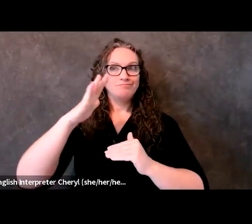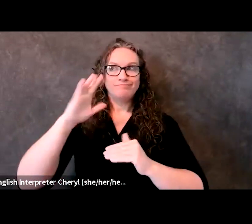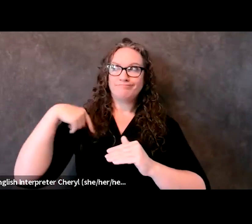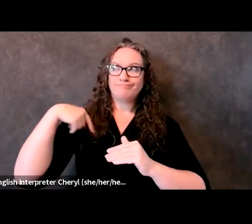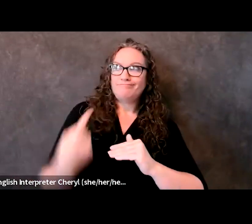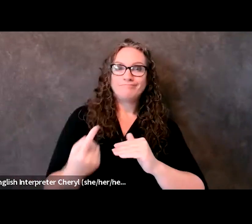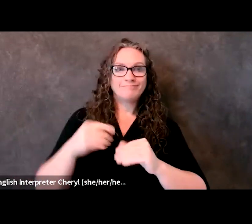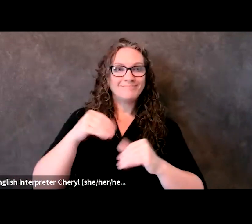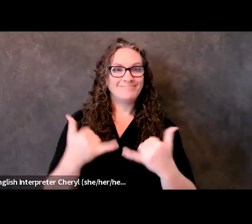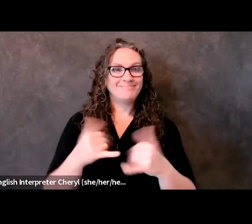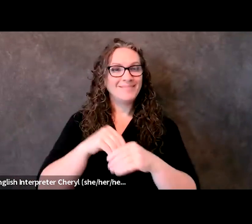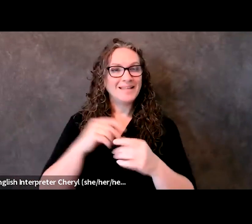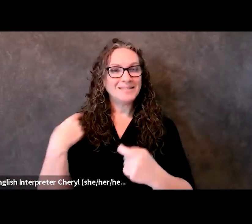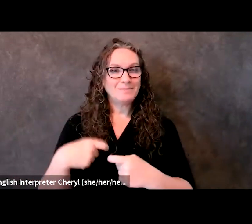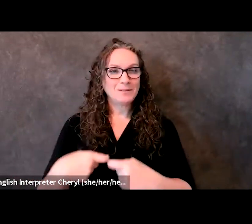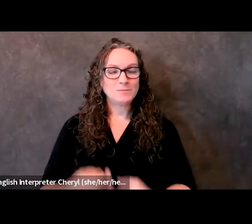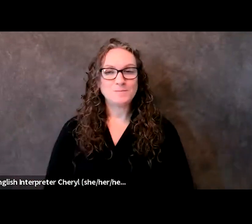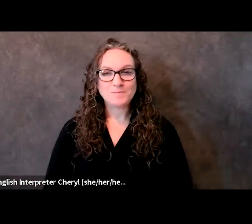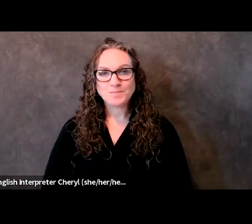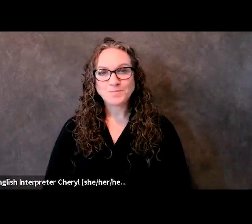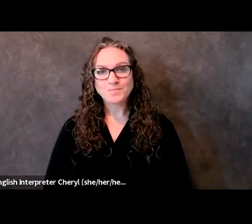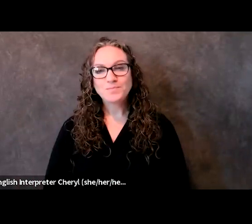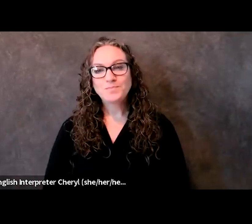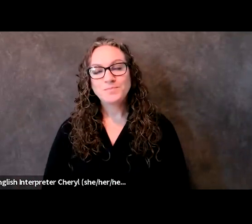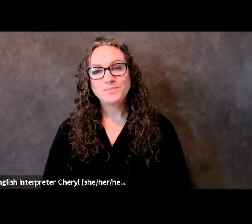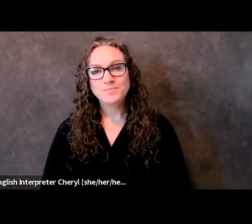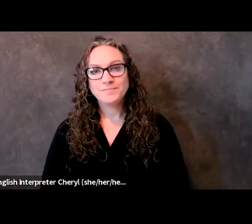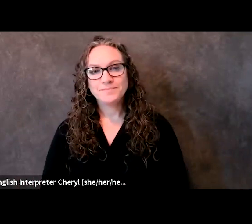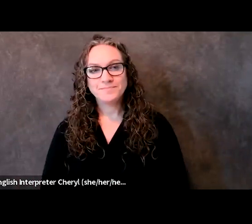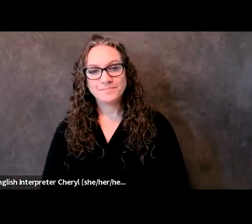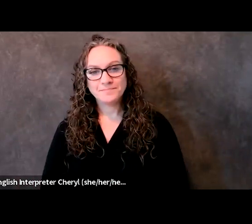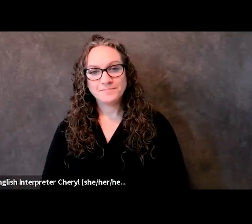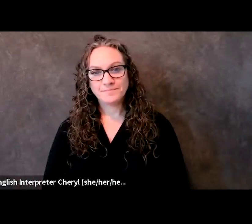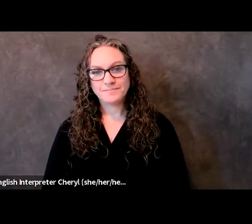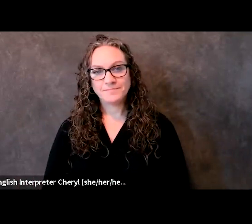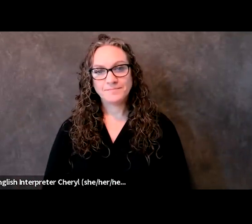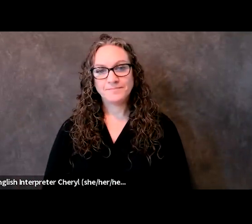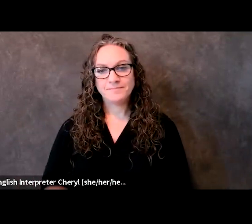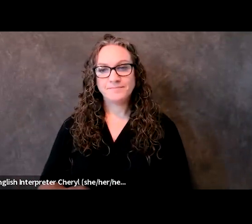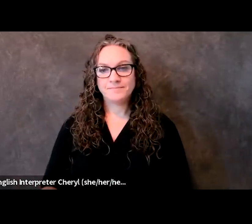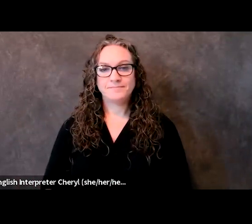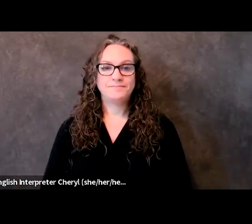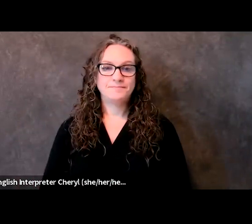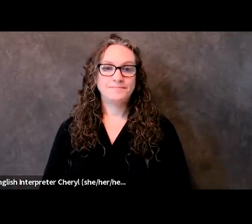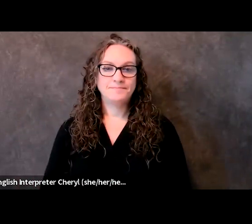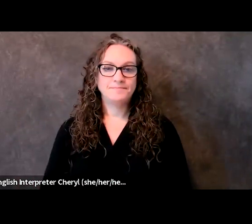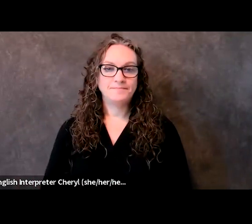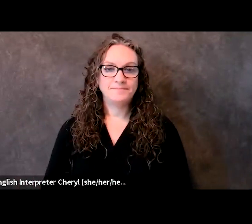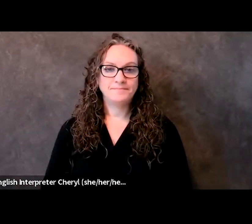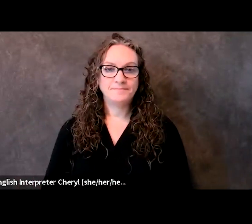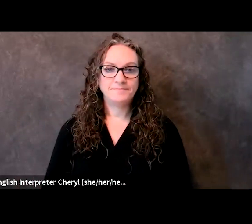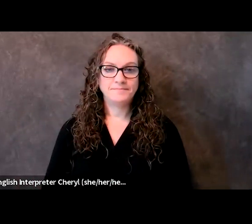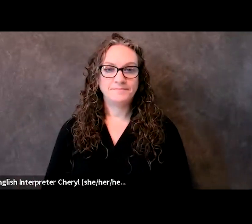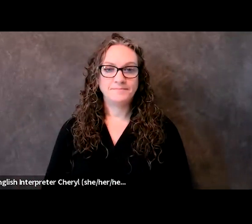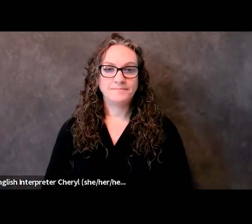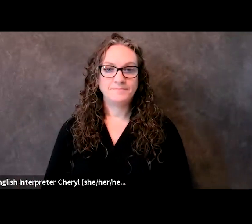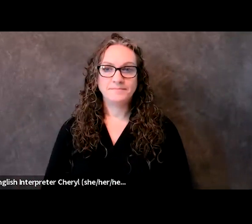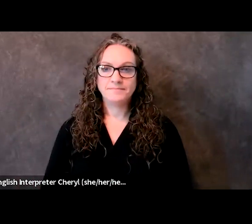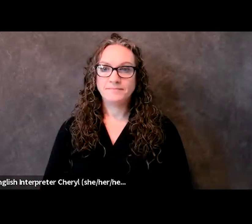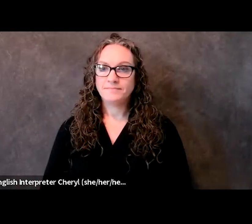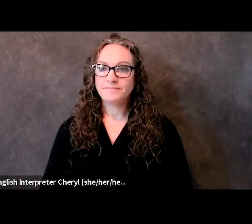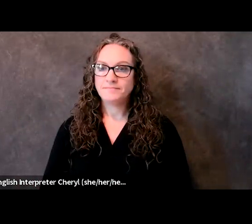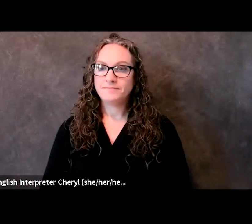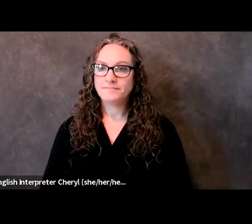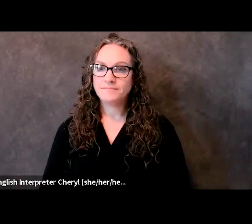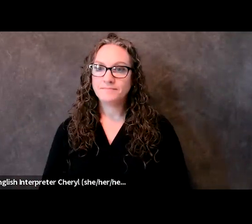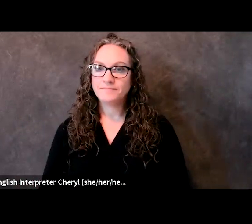muy comprometido de individuos cuya misión es generar una actitud pragmática hacia la diversidad. Centramos nuestros esfuerzos en crear espacios seguros para